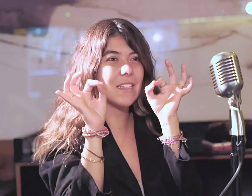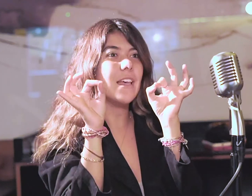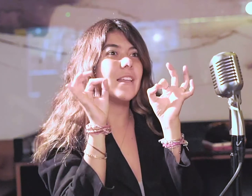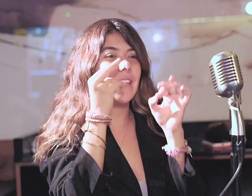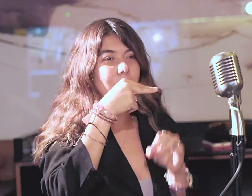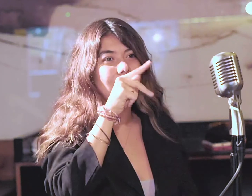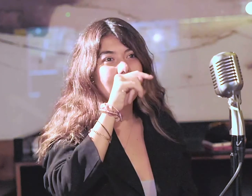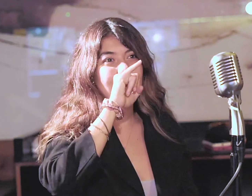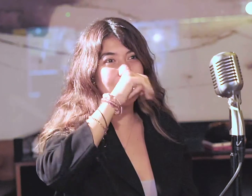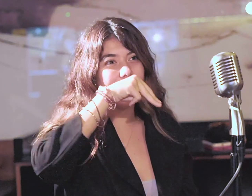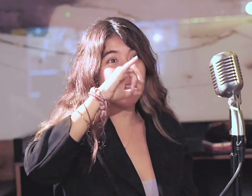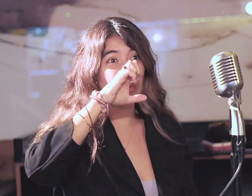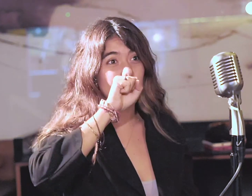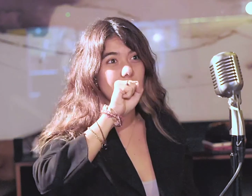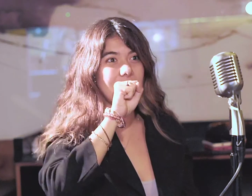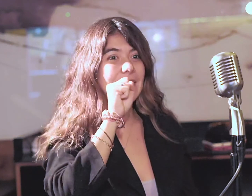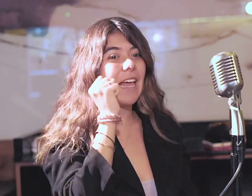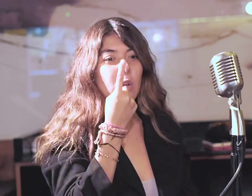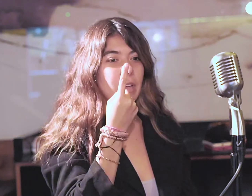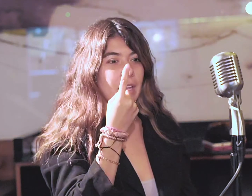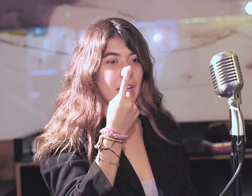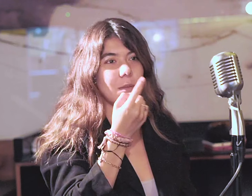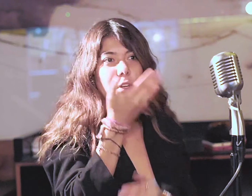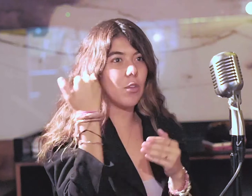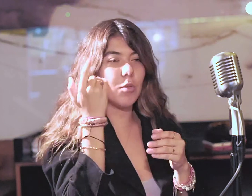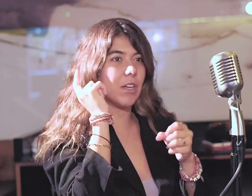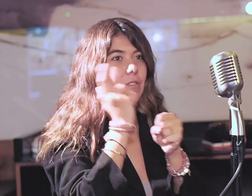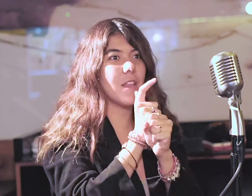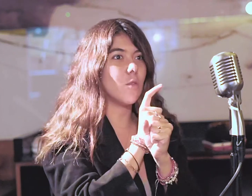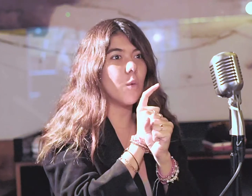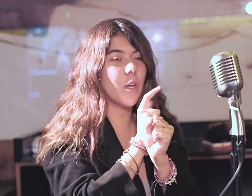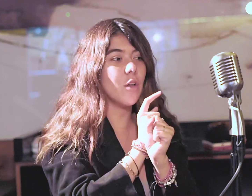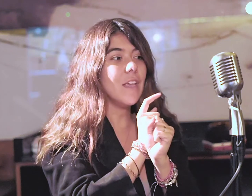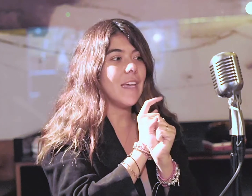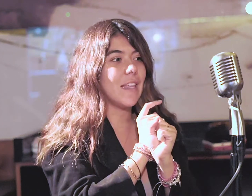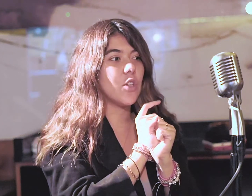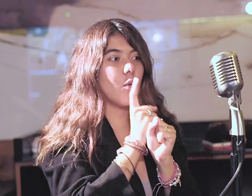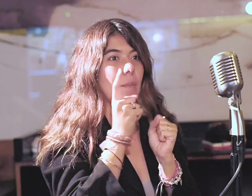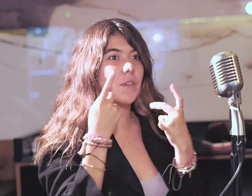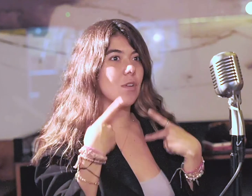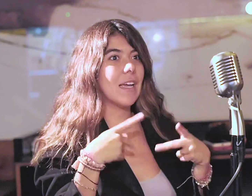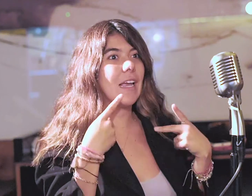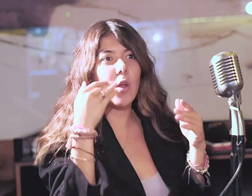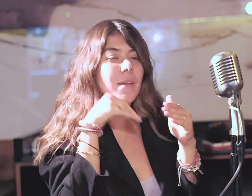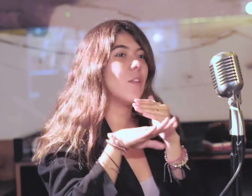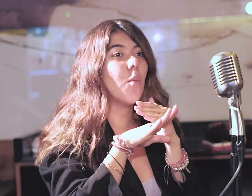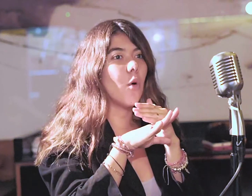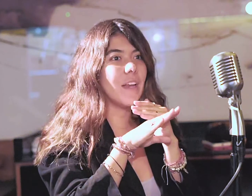se llama tinnitus y es algo que hace poquito como que se descubrió y de hecho una persona que lo ha metido un